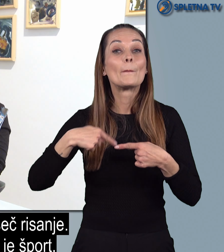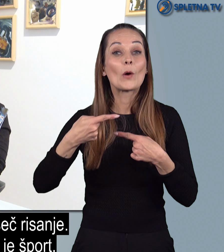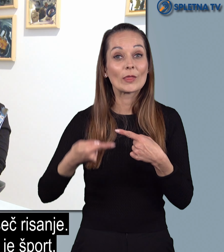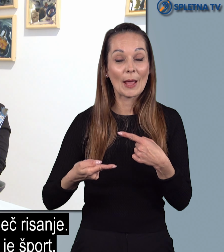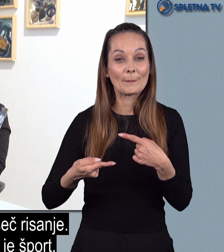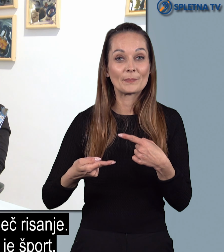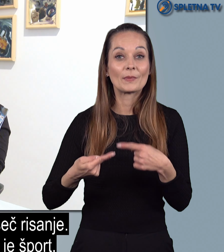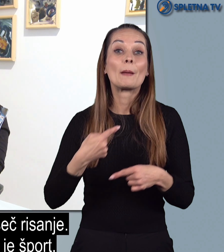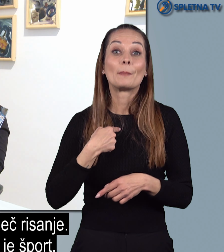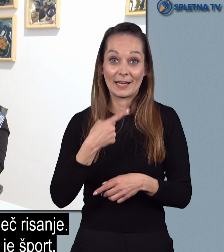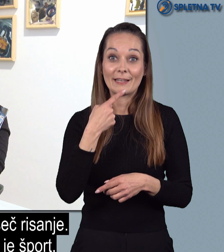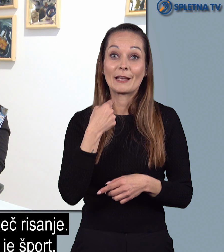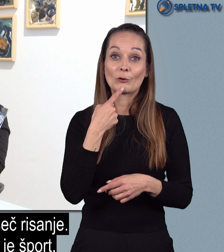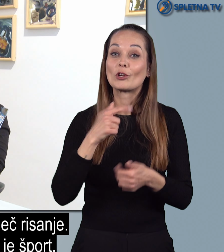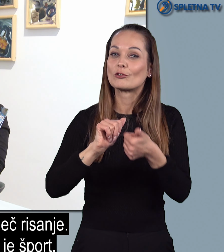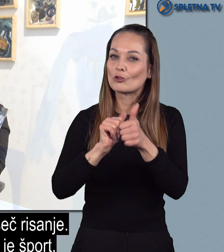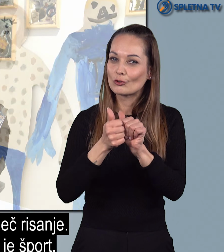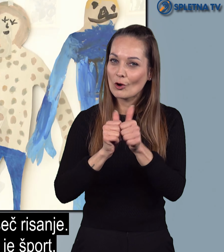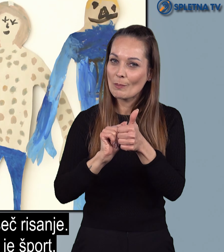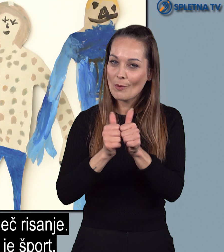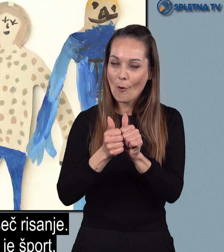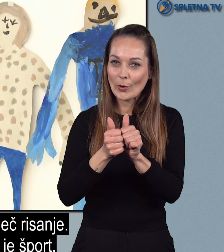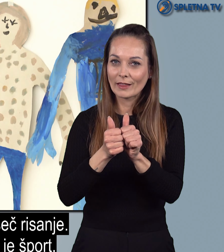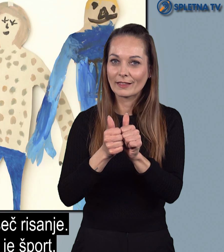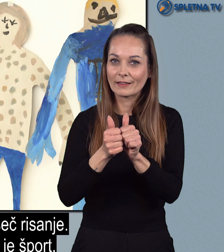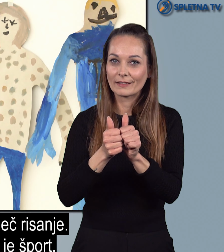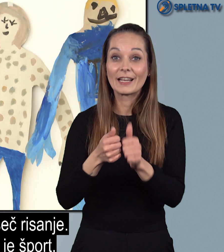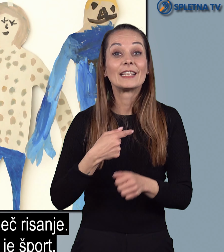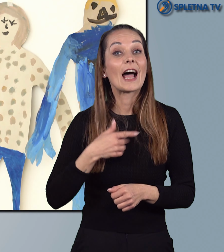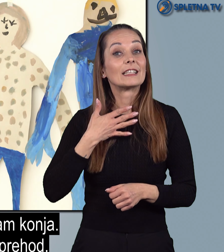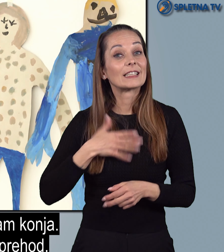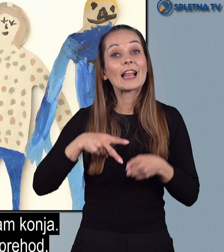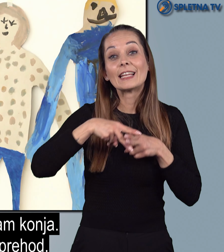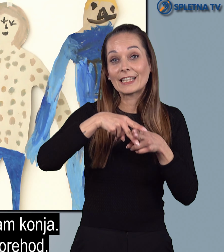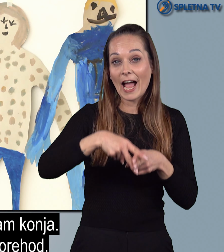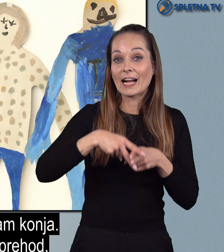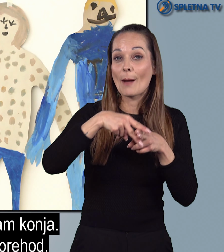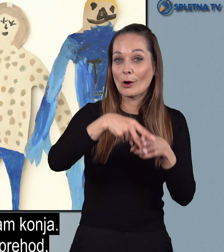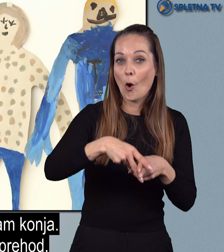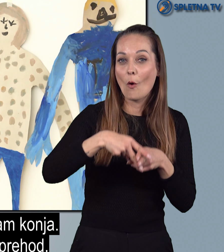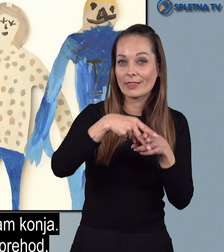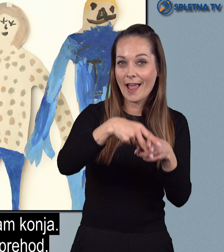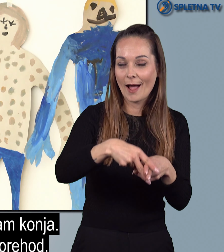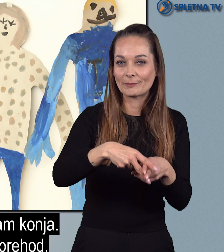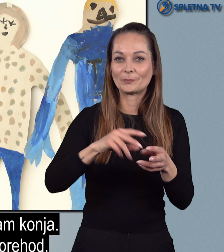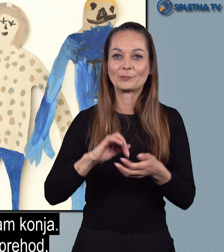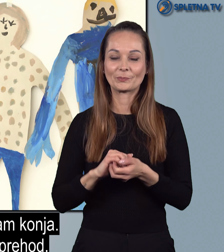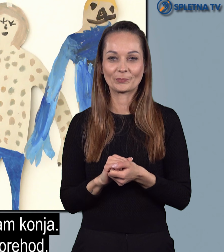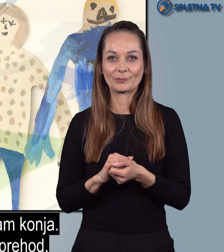potem meni všeč šport. Jaz rad jaham